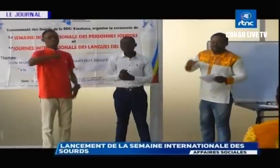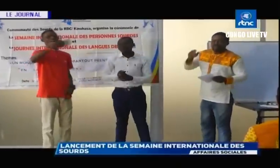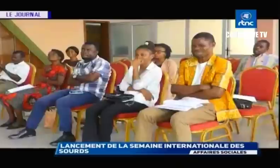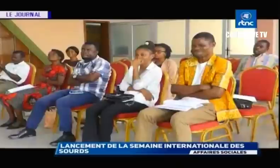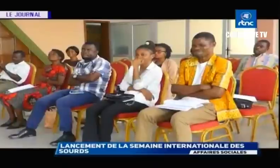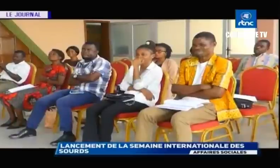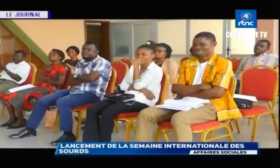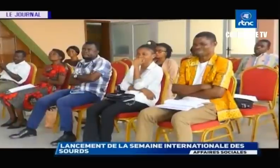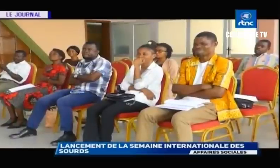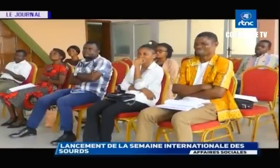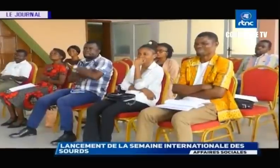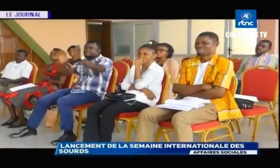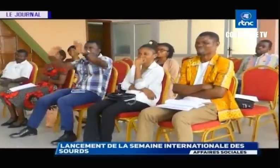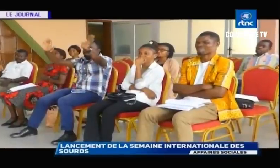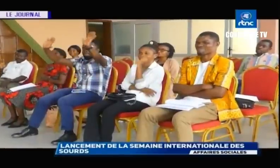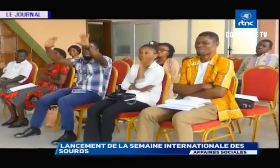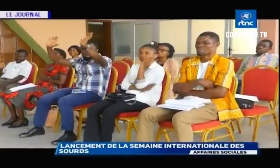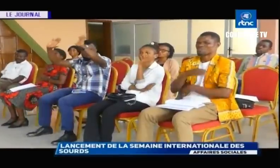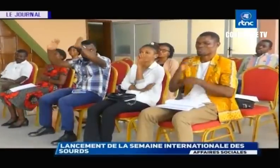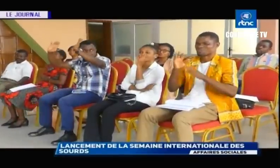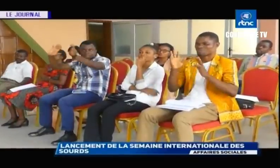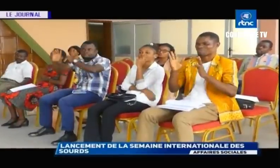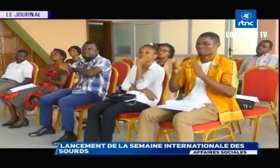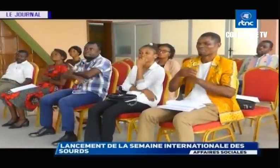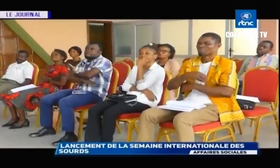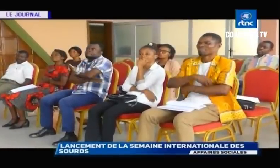formateurs sourds ayant suivi la formation en langue des signes